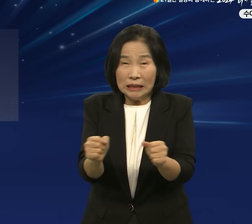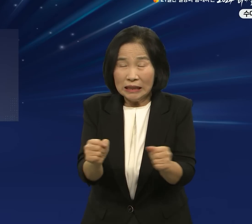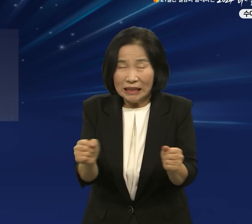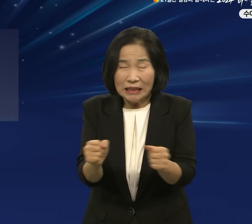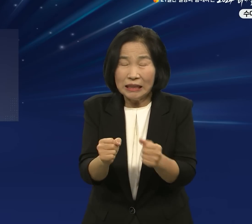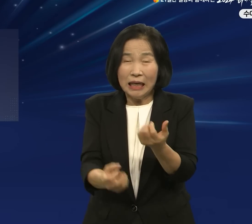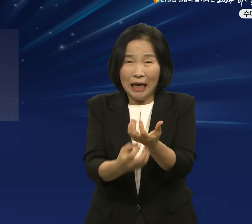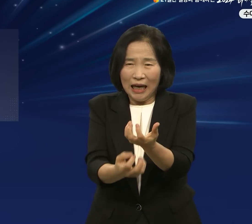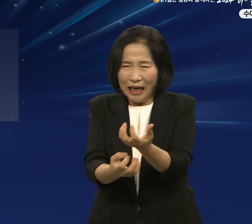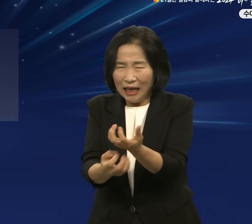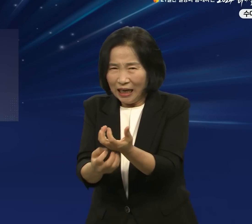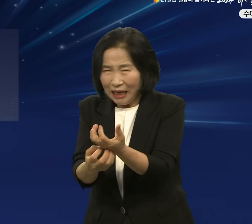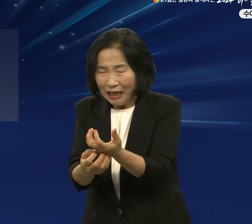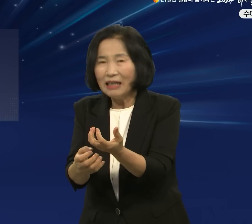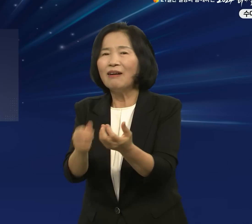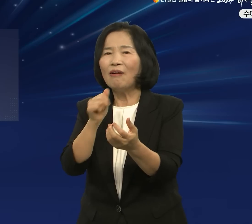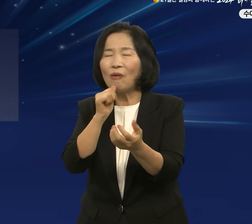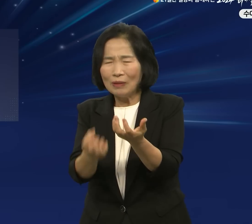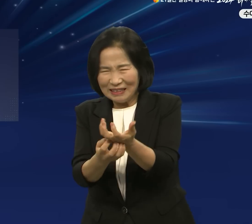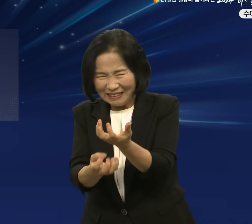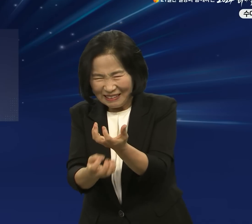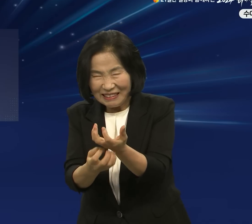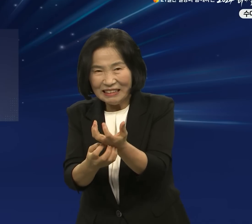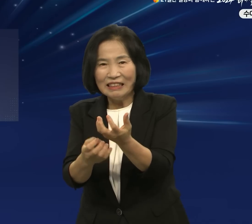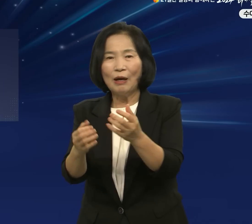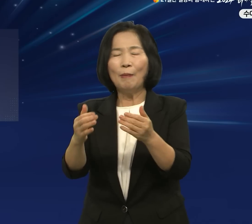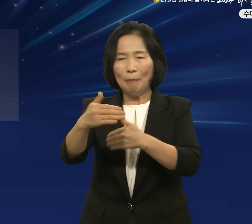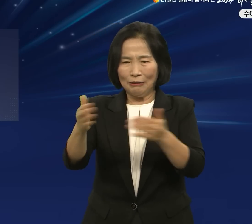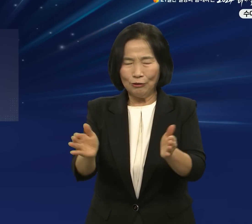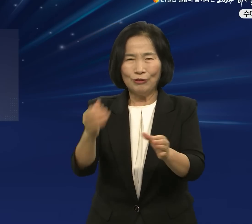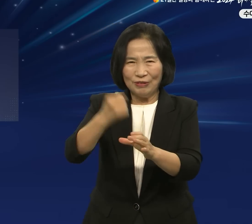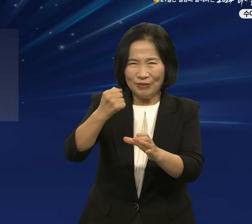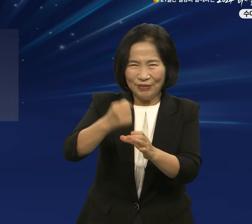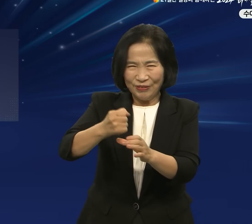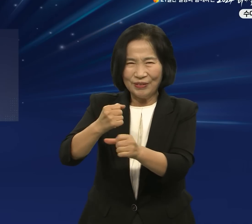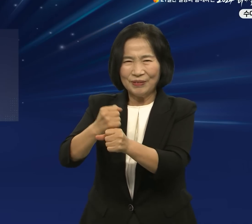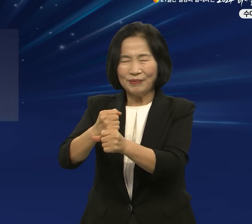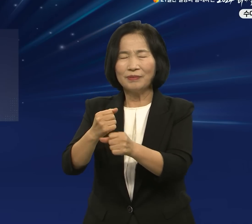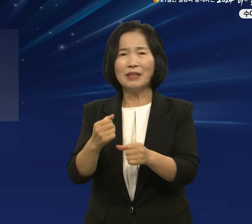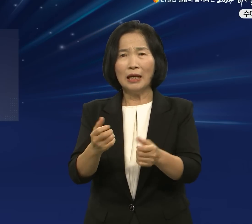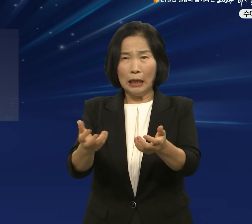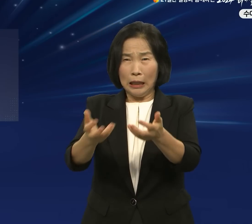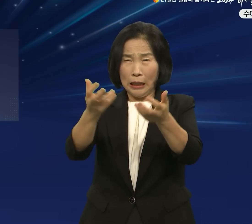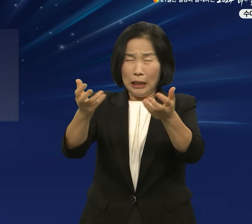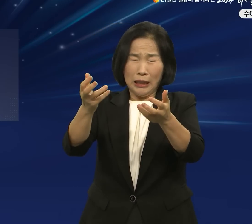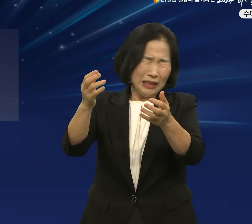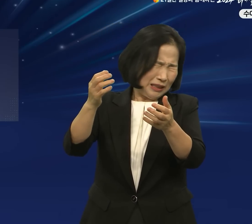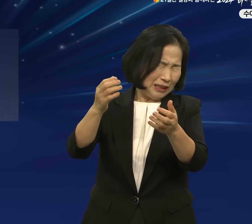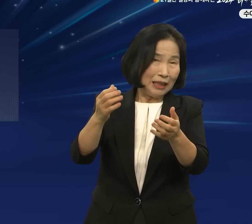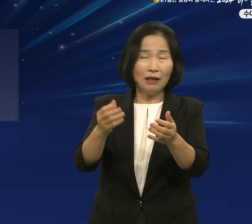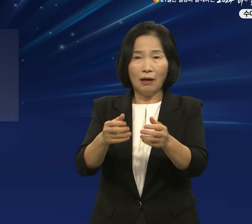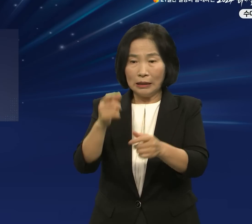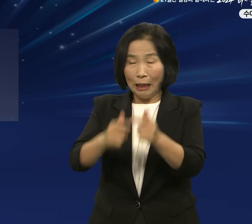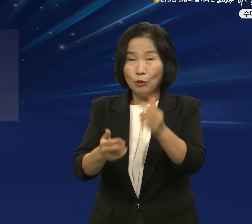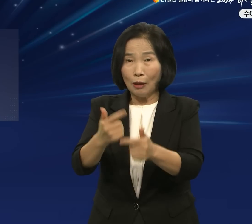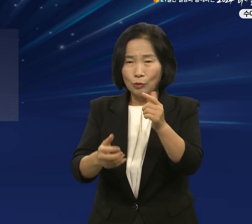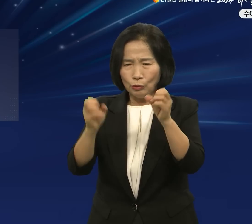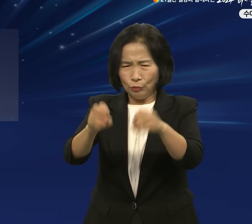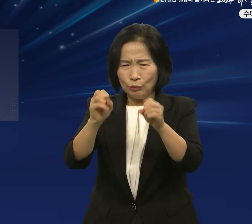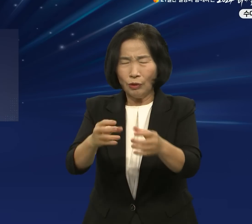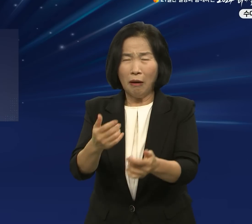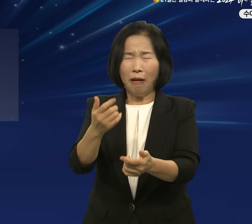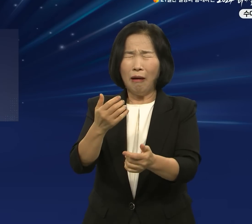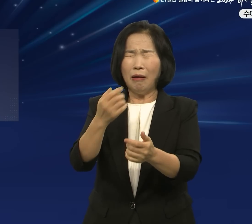콩을 삶고 메주를 만들었습니다. 나무 연기 때문에 눈물과 콧물로 울지 않고는 할 수